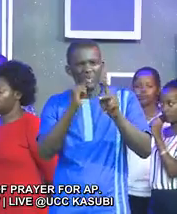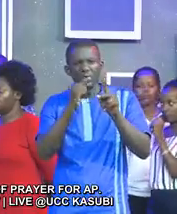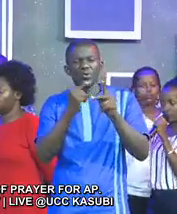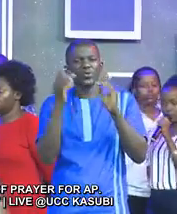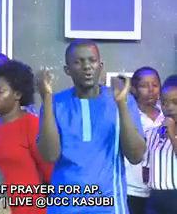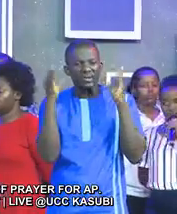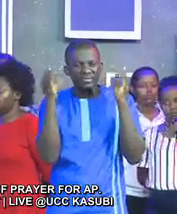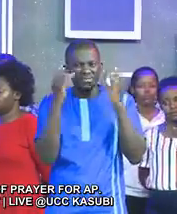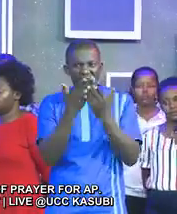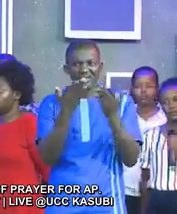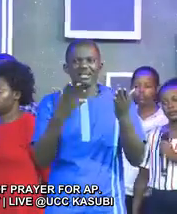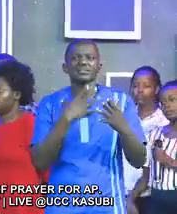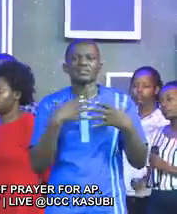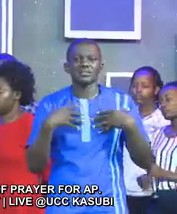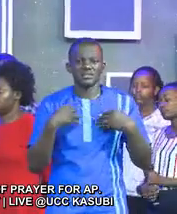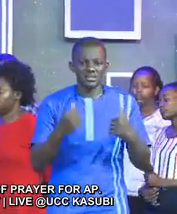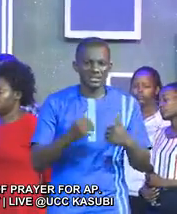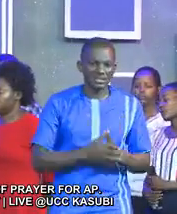okuwonyezebwa